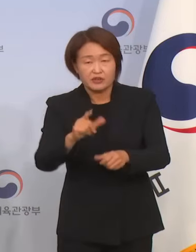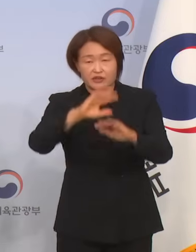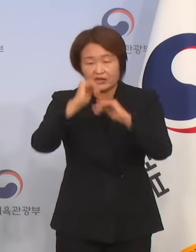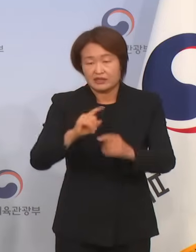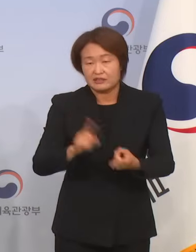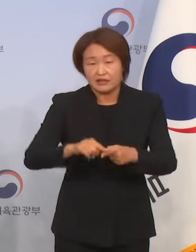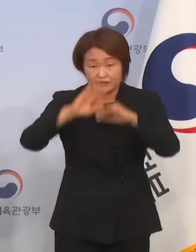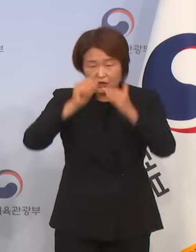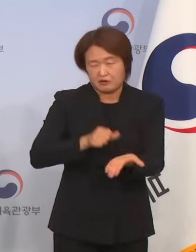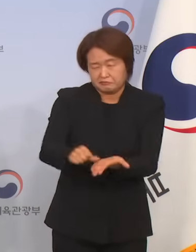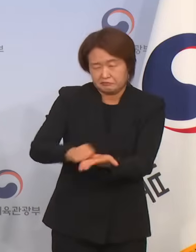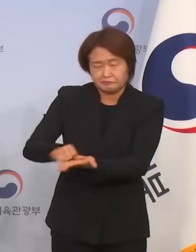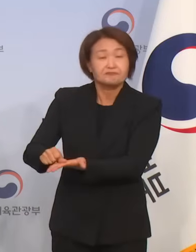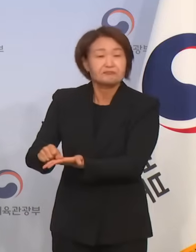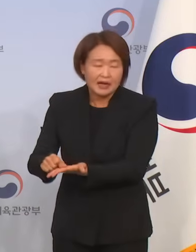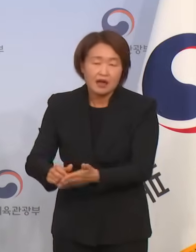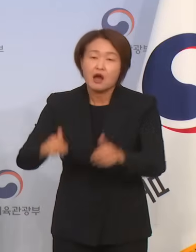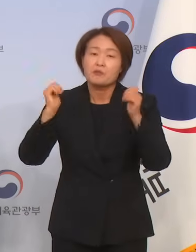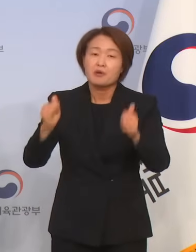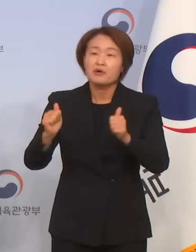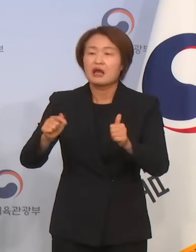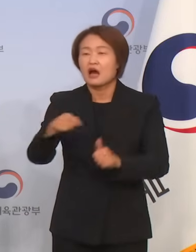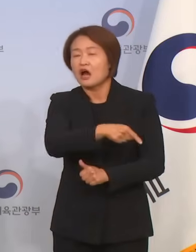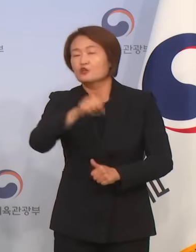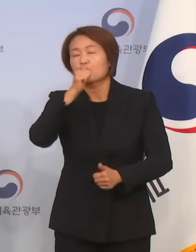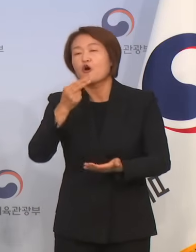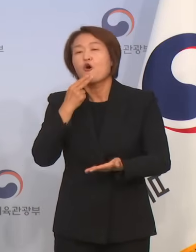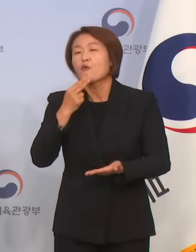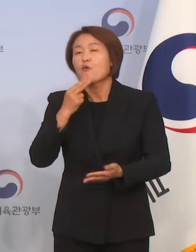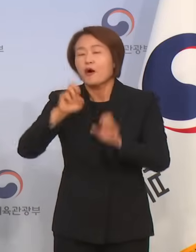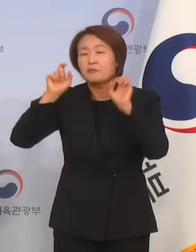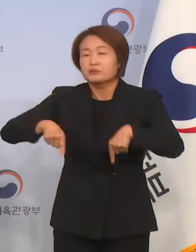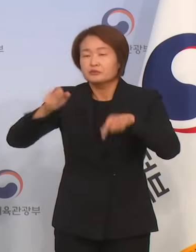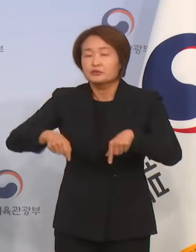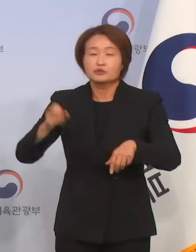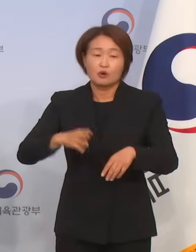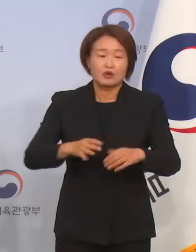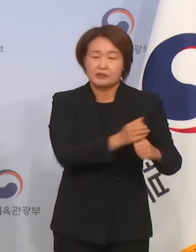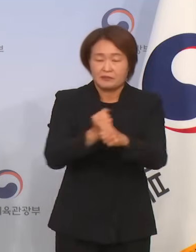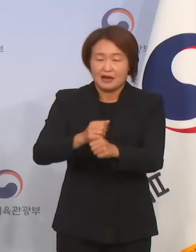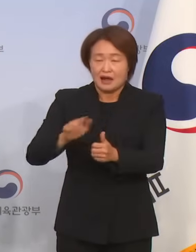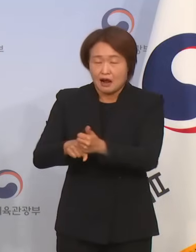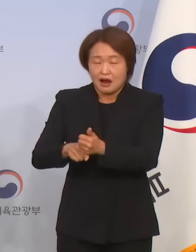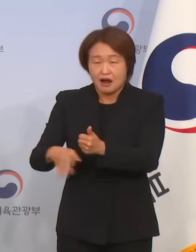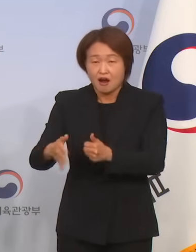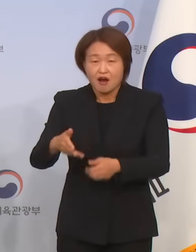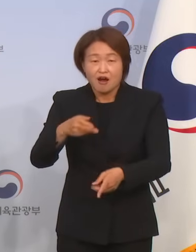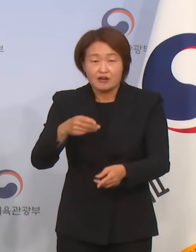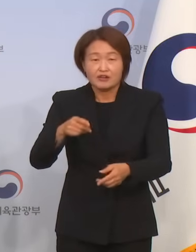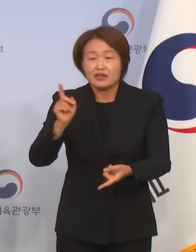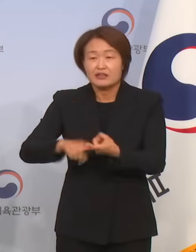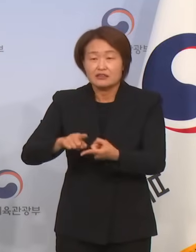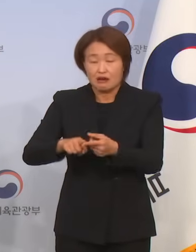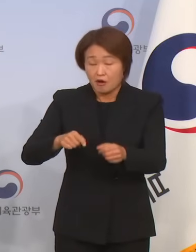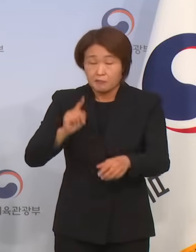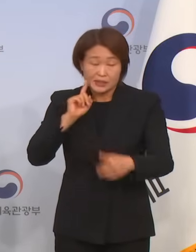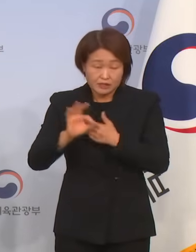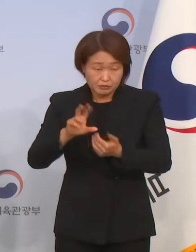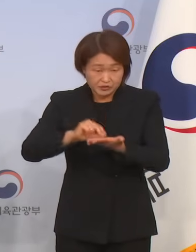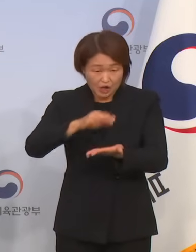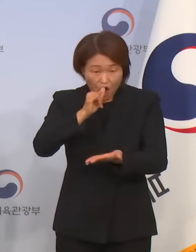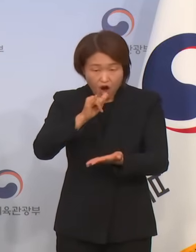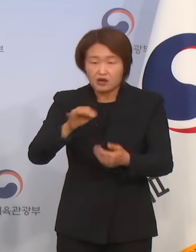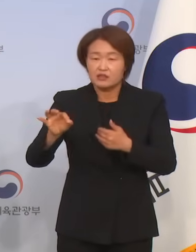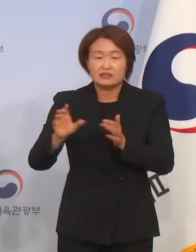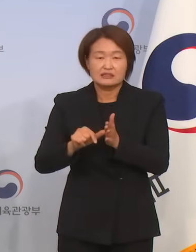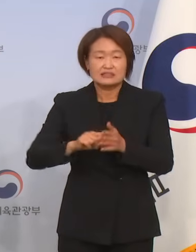내용을 삭제하고 법원의 무죄 판결, 수사기관의 불구속 결정이 확정된 경우 등의 사유가 있을 시 징계